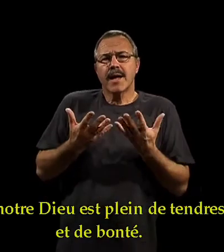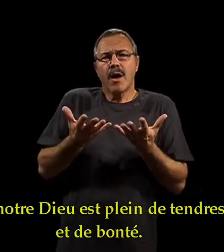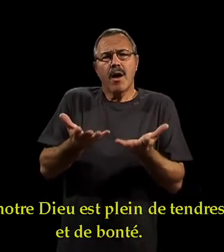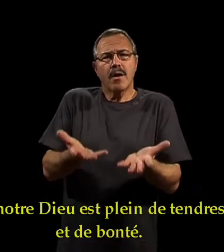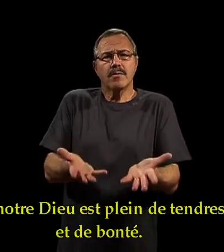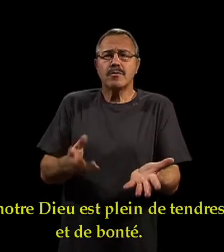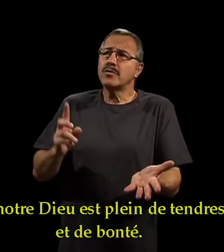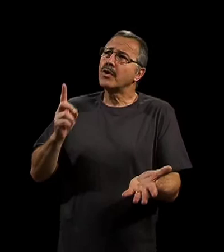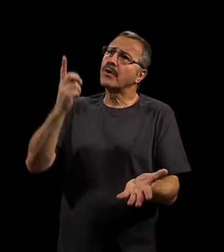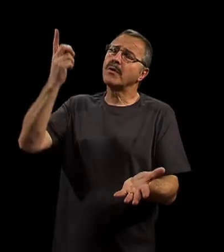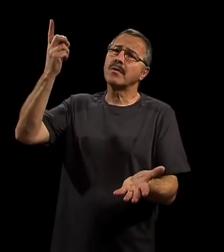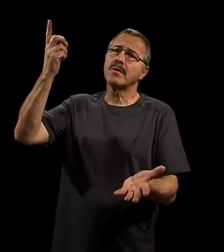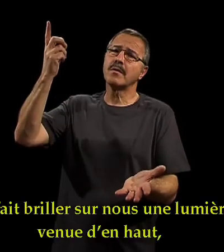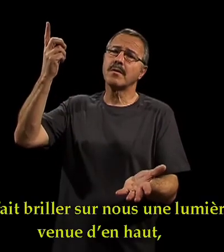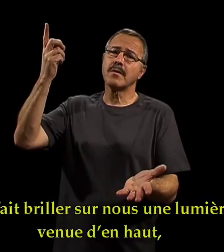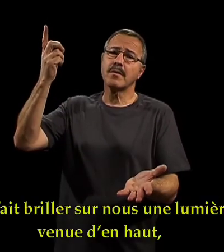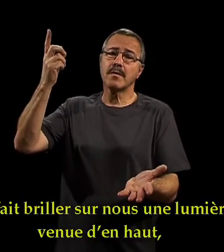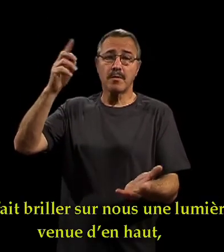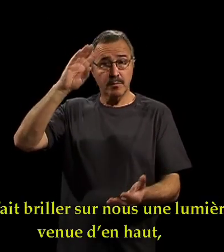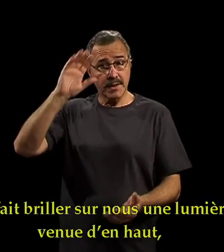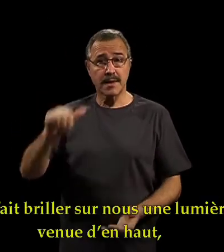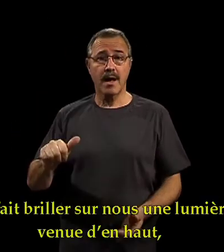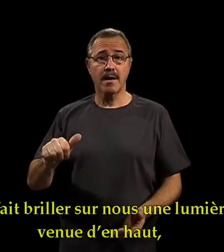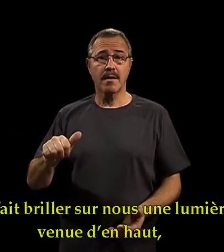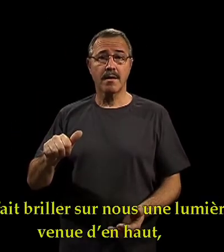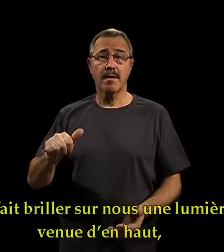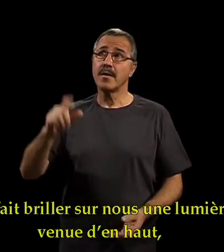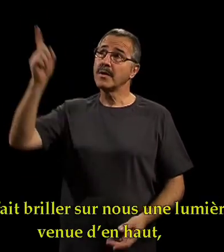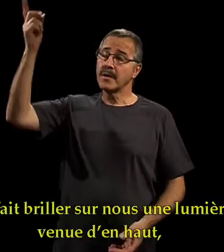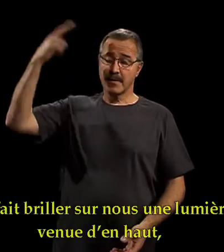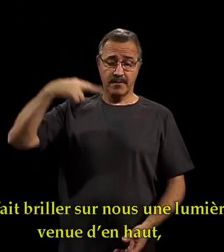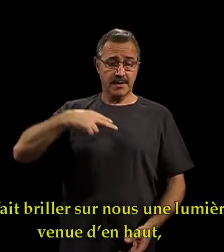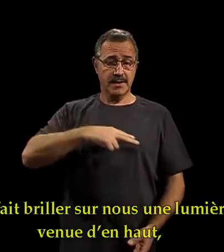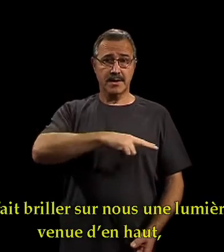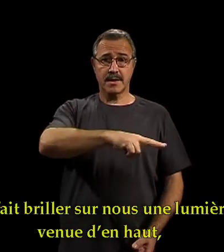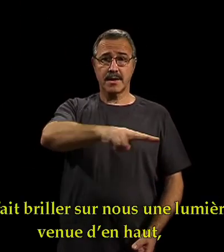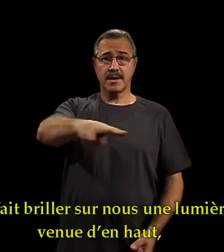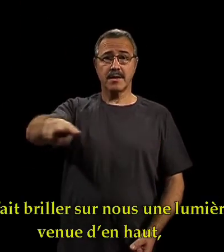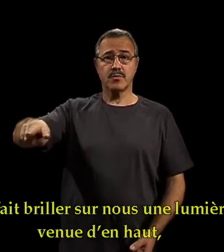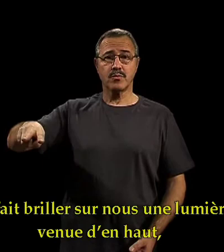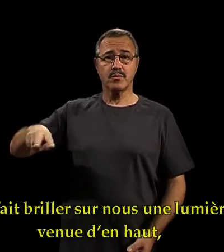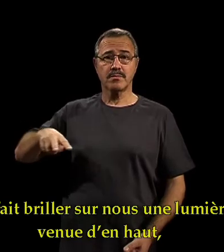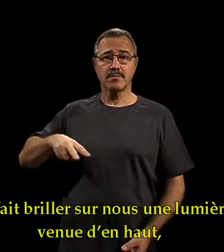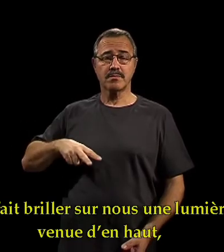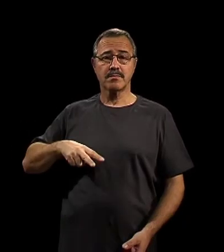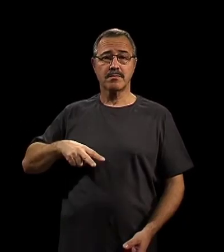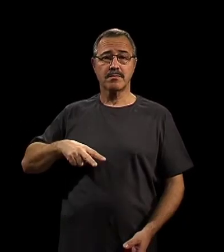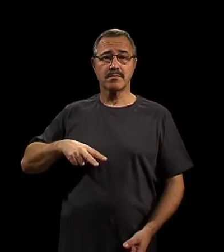Oui, notre Dieu est plein de tendresse et de bonté. Il a fait briller sur nous une lumière venue d'en